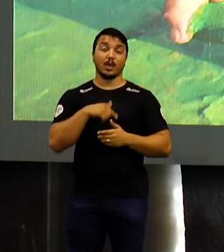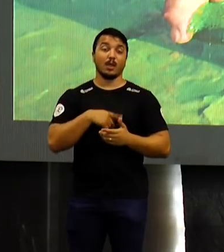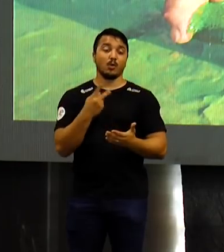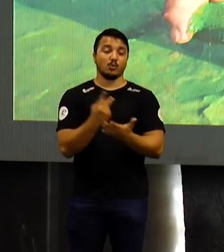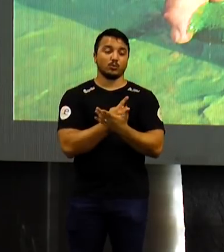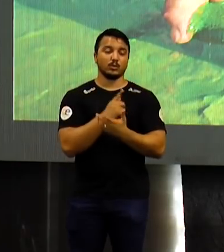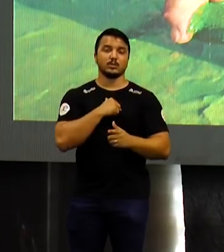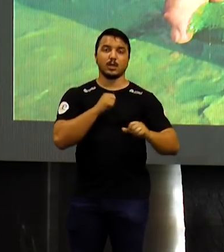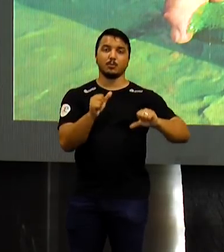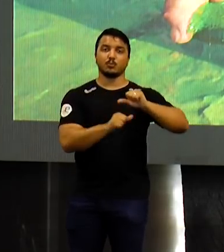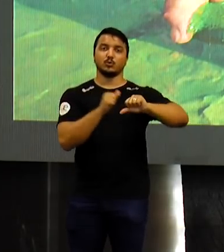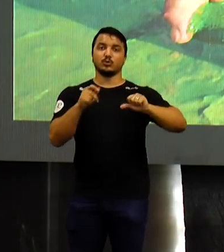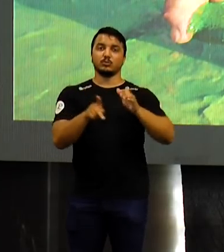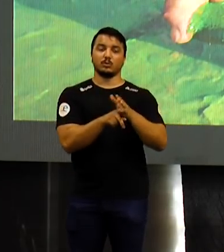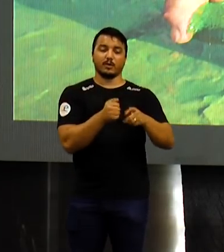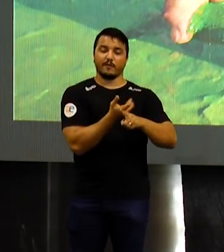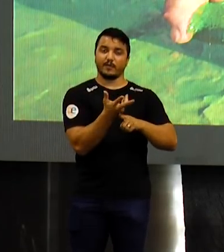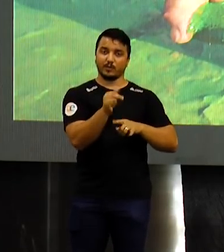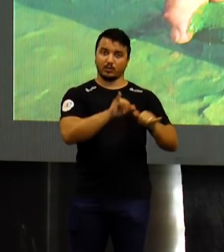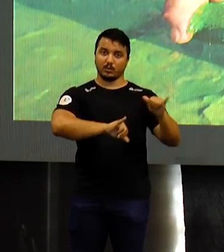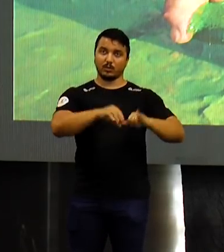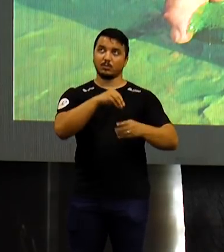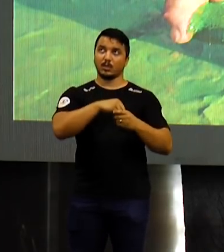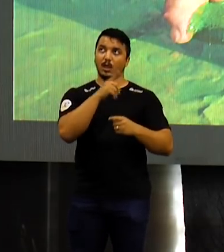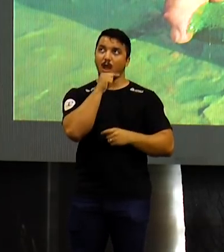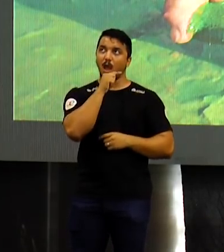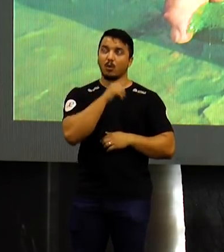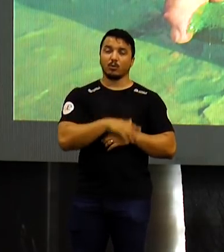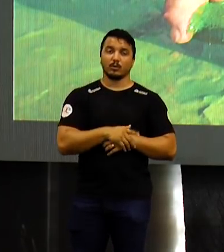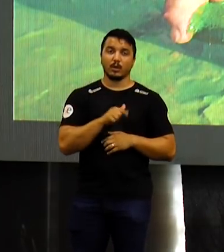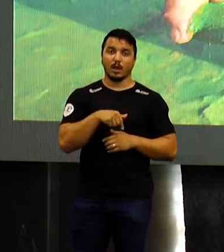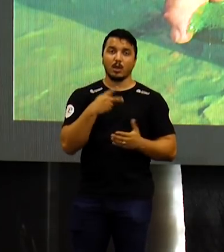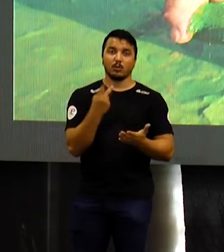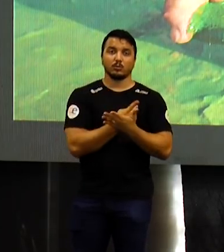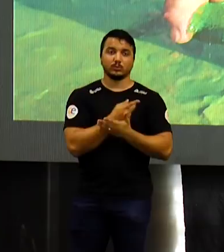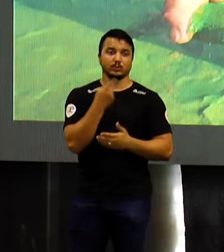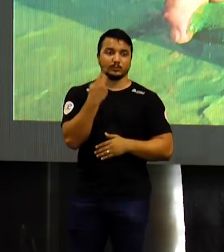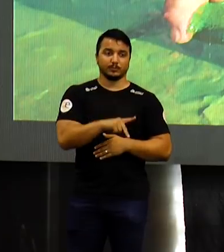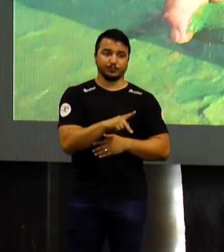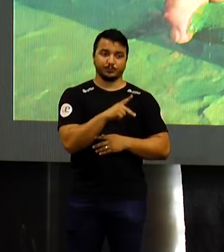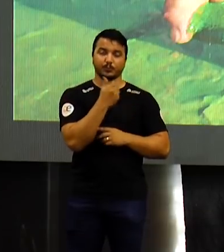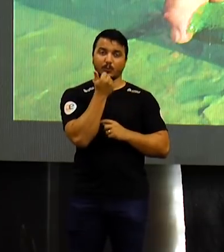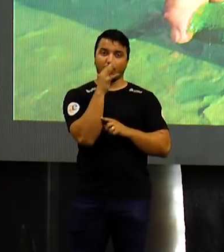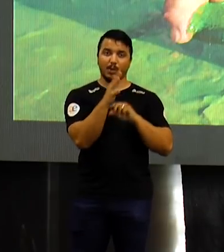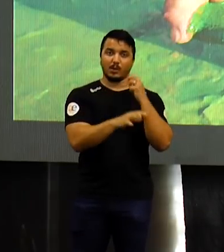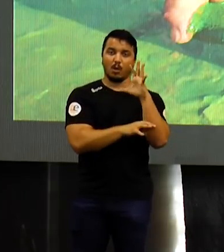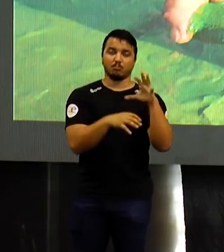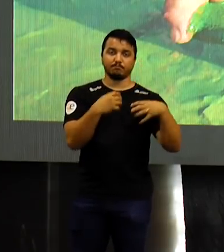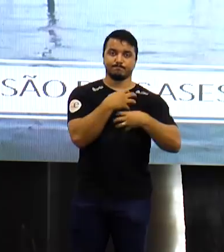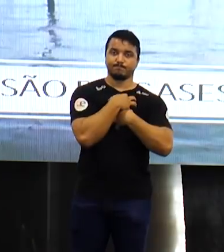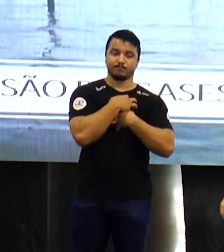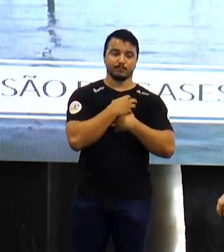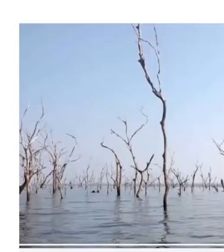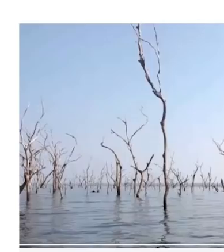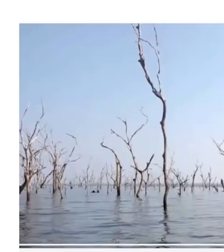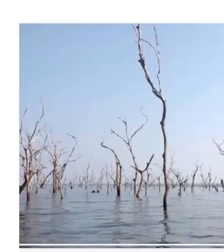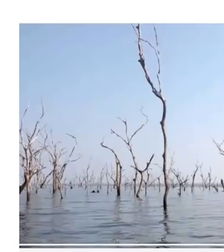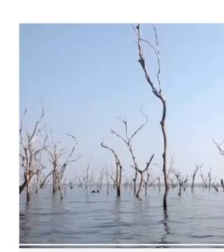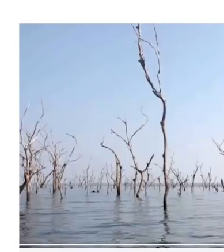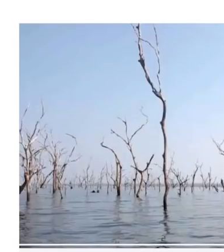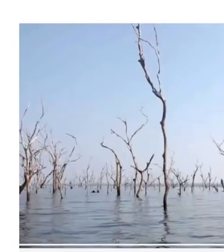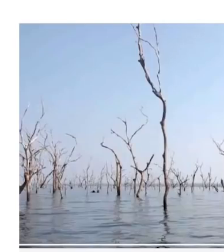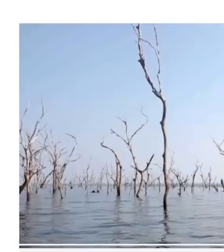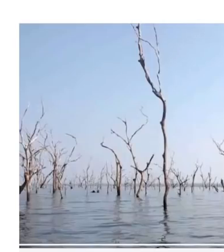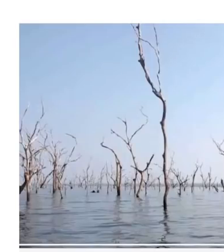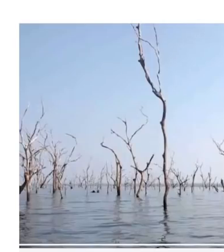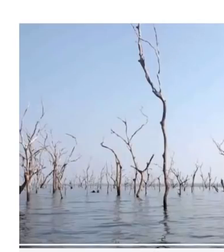vai provocar alterações físico-químicas na água. É o primeiro impacto ambiental. Segundo impacto ambiental, clica mais um. Esse